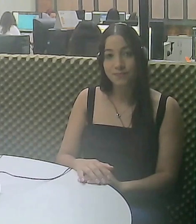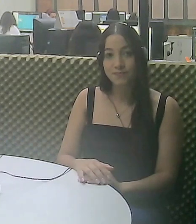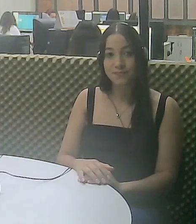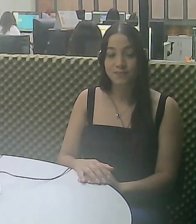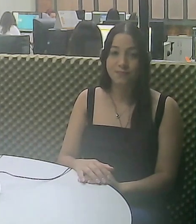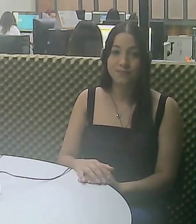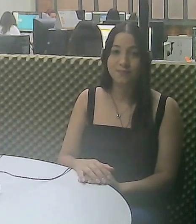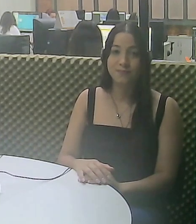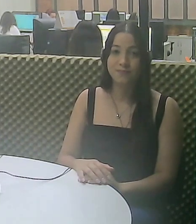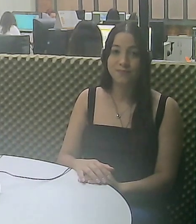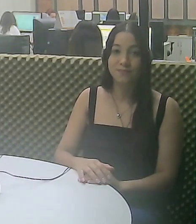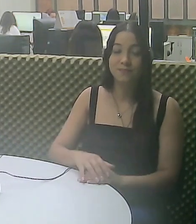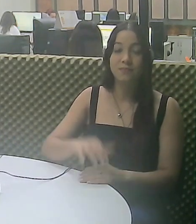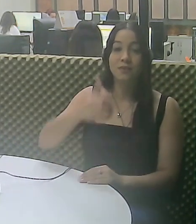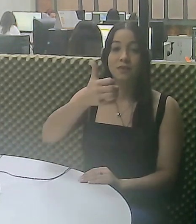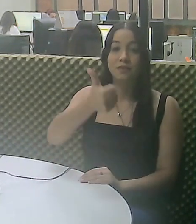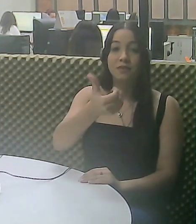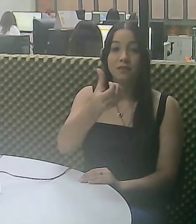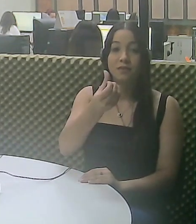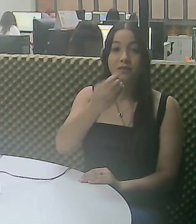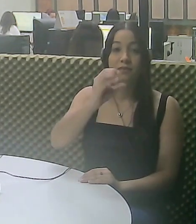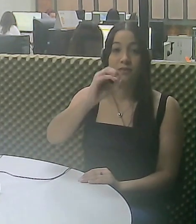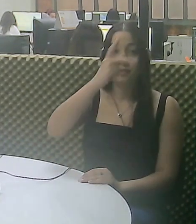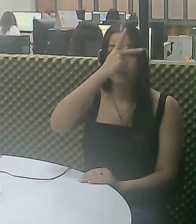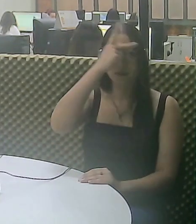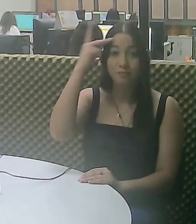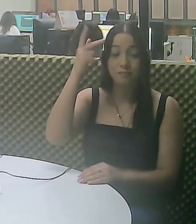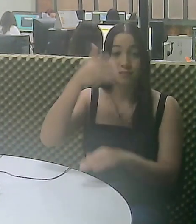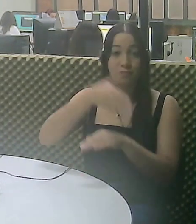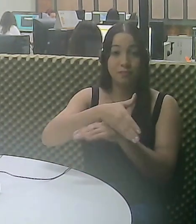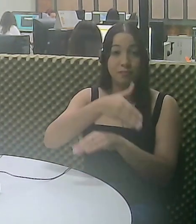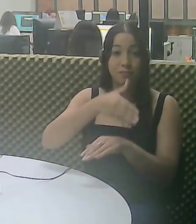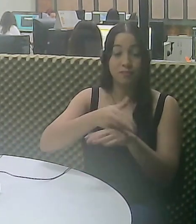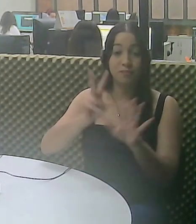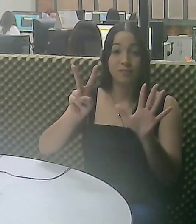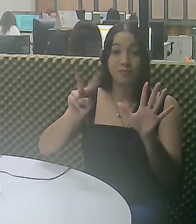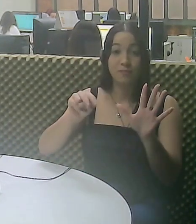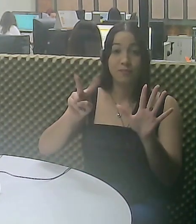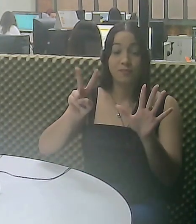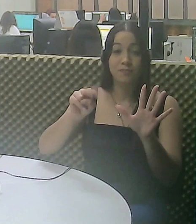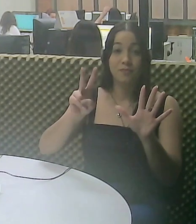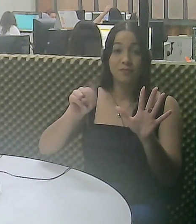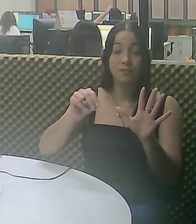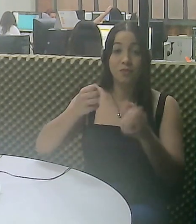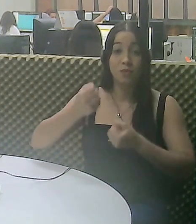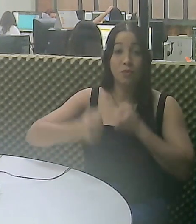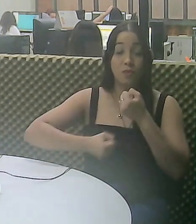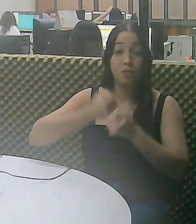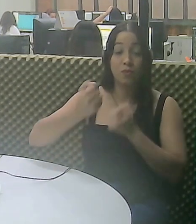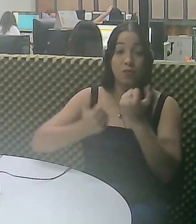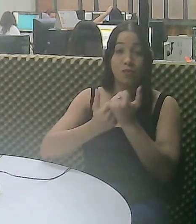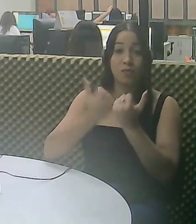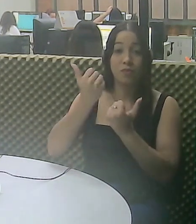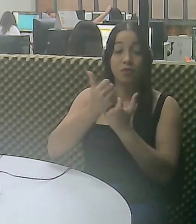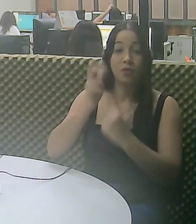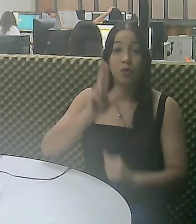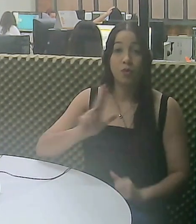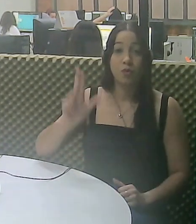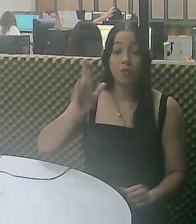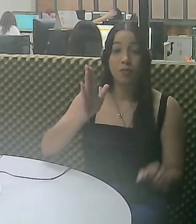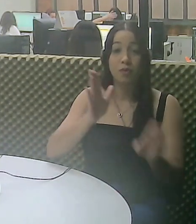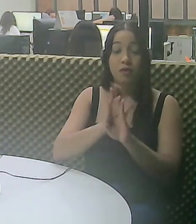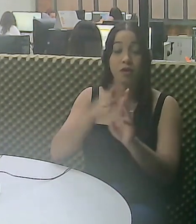notícias. 160 pessoas participaram neste fim de semana da corrida de revezamento